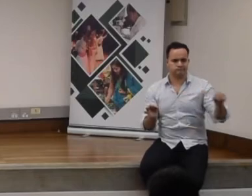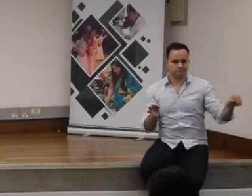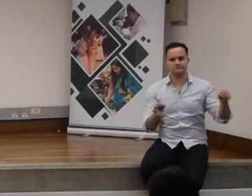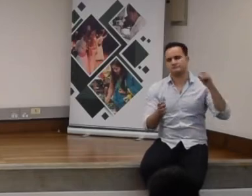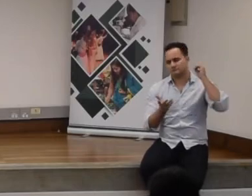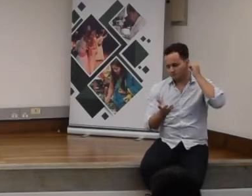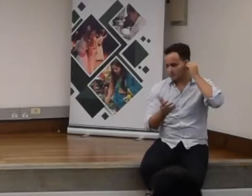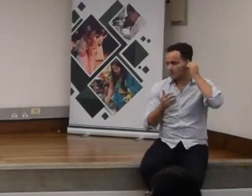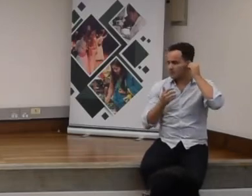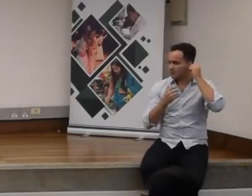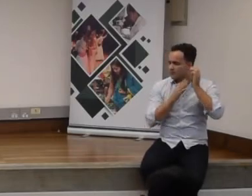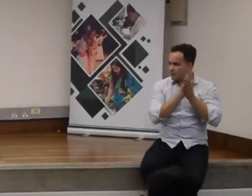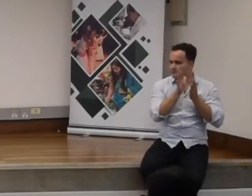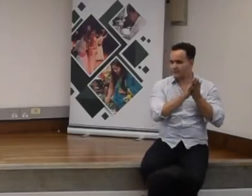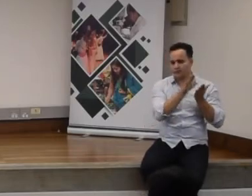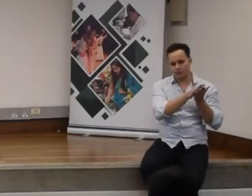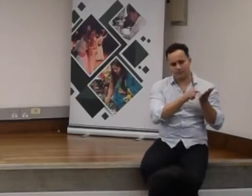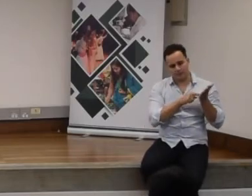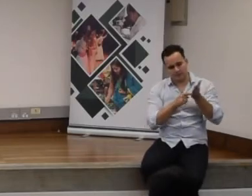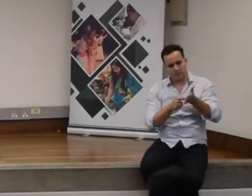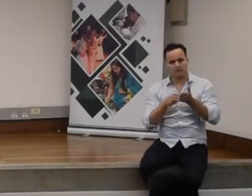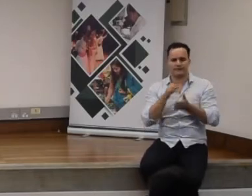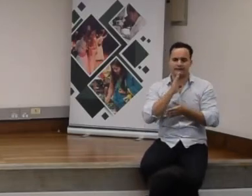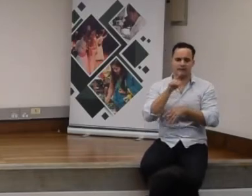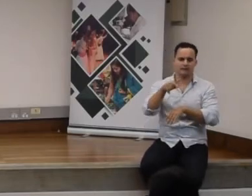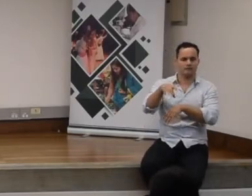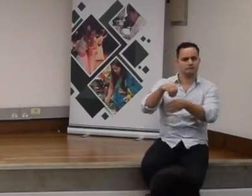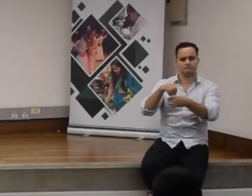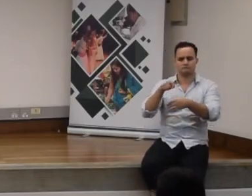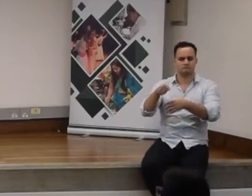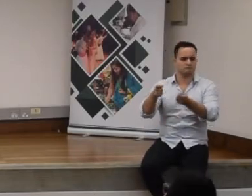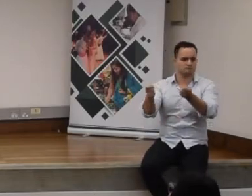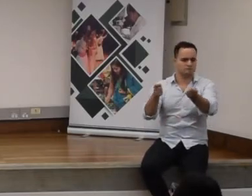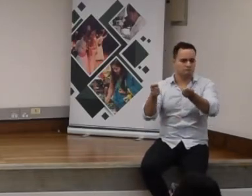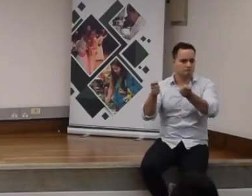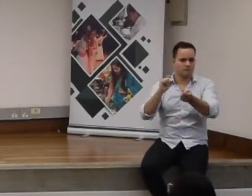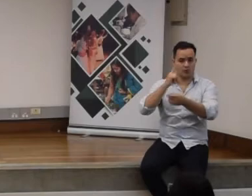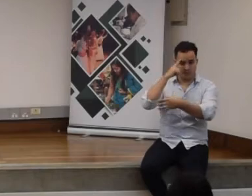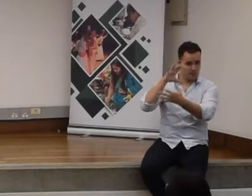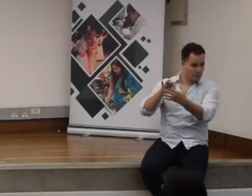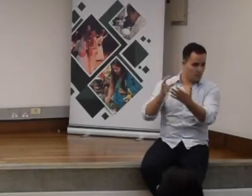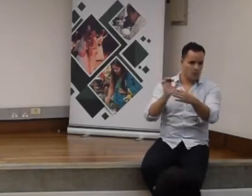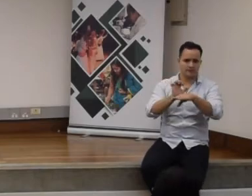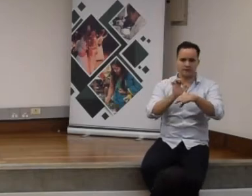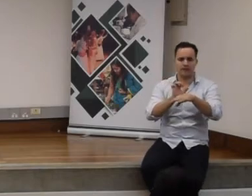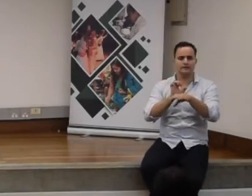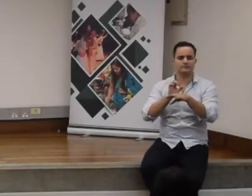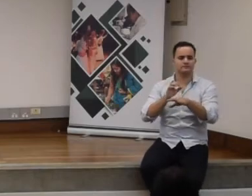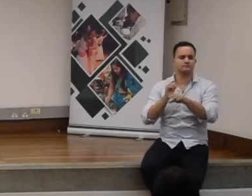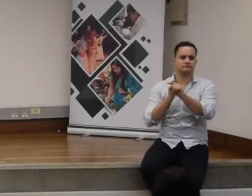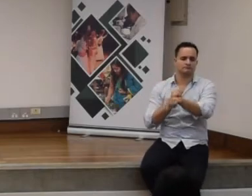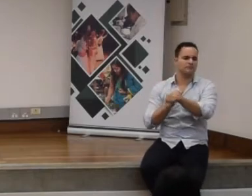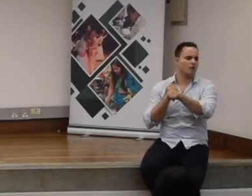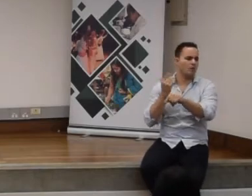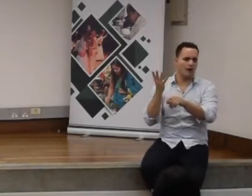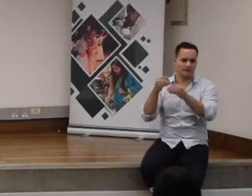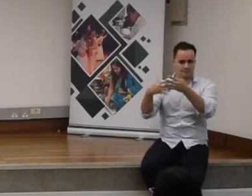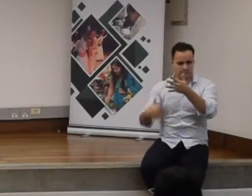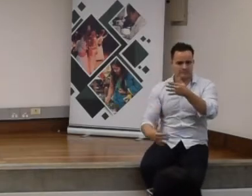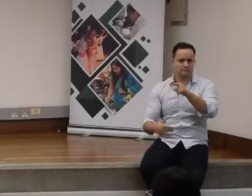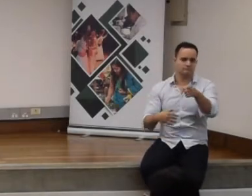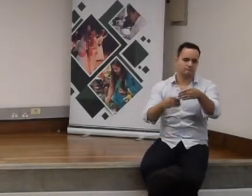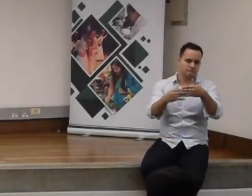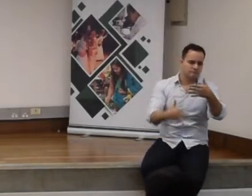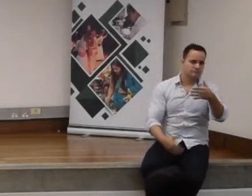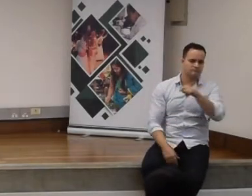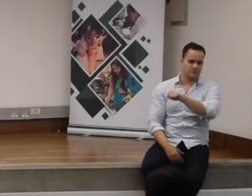entes gubernamentales y territoriales hace parte o es partícipe como dirección de